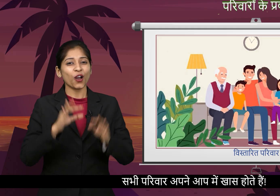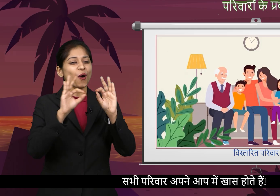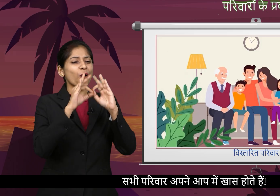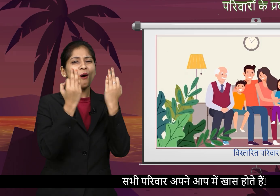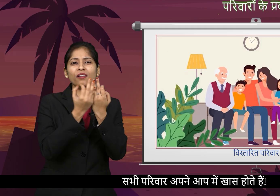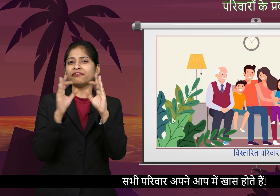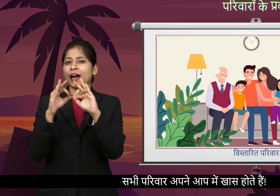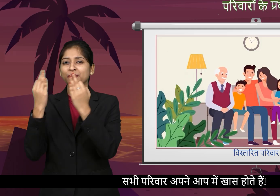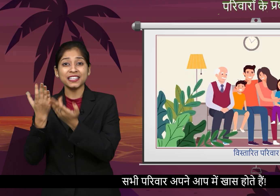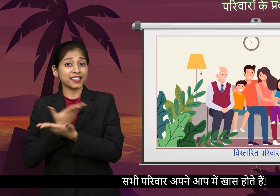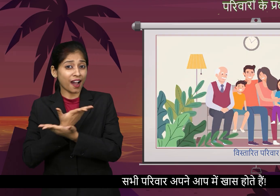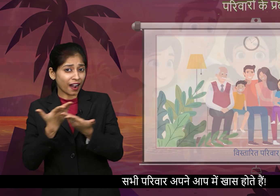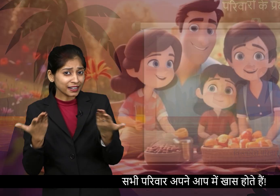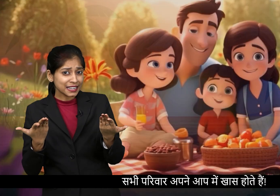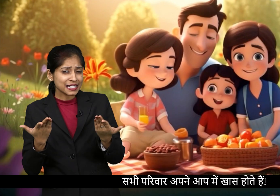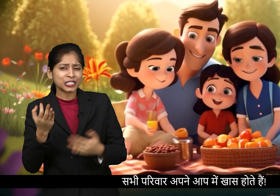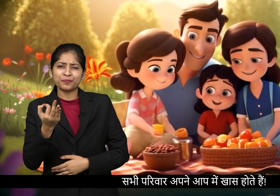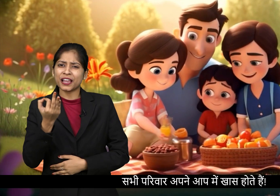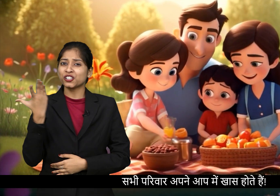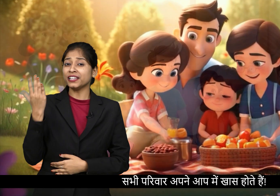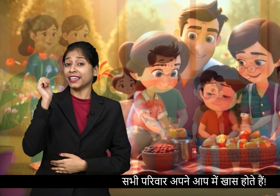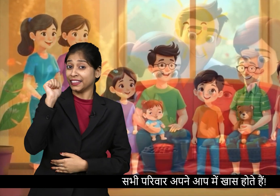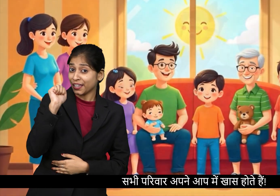सभी परिवार अपने आप में खास होते हैं।